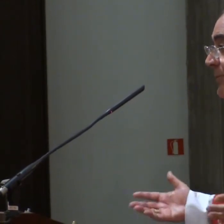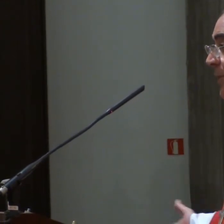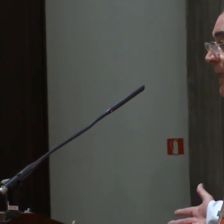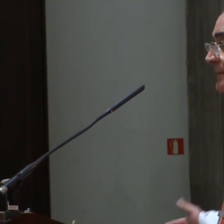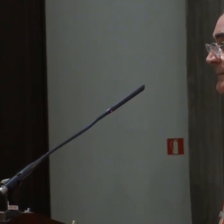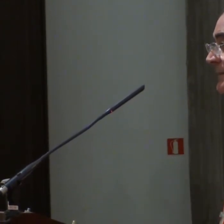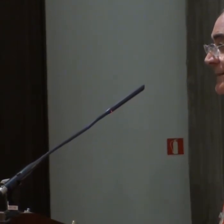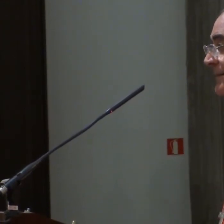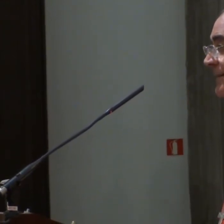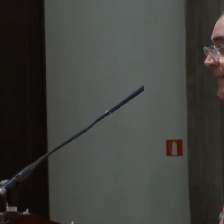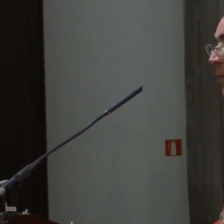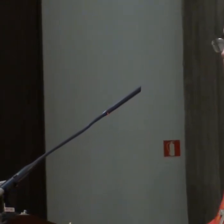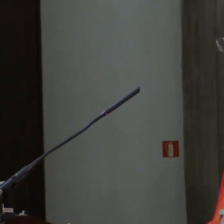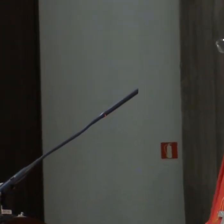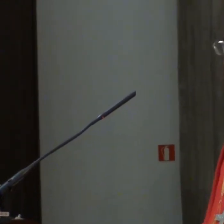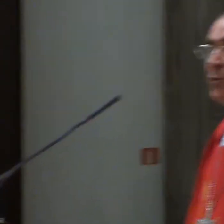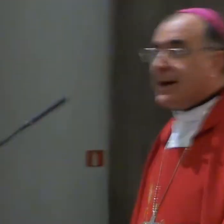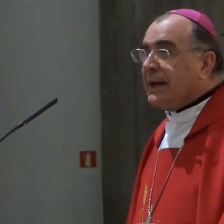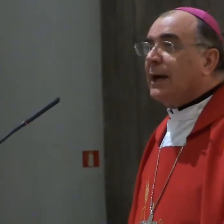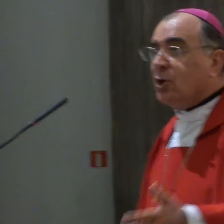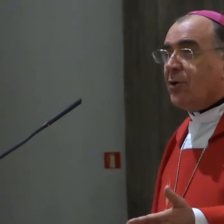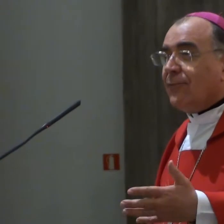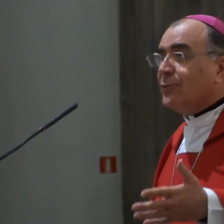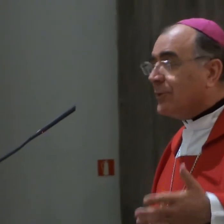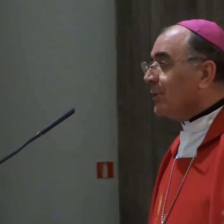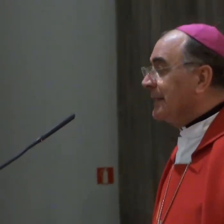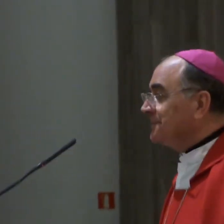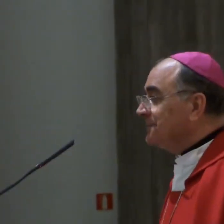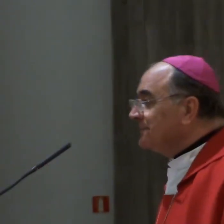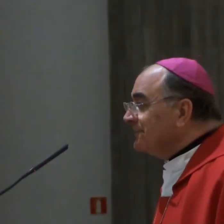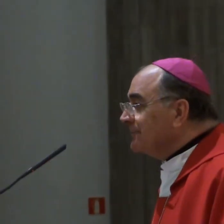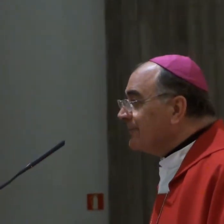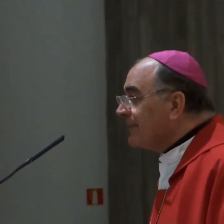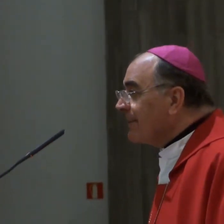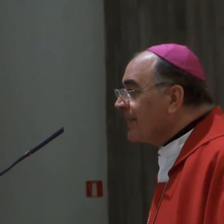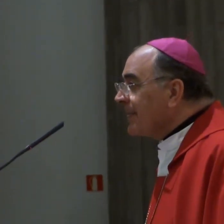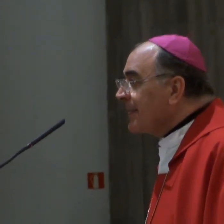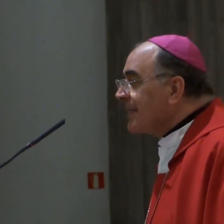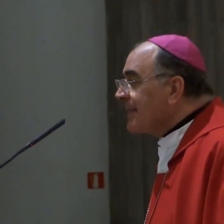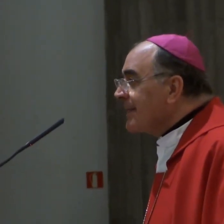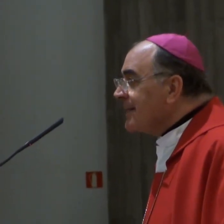no no la convivencia humana no funciona